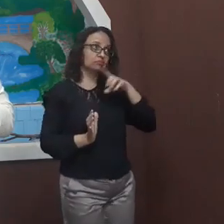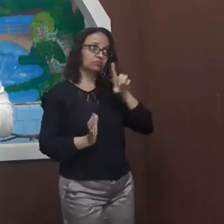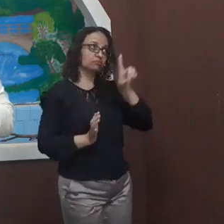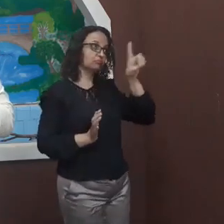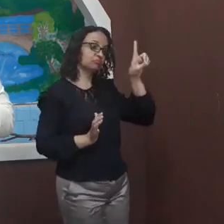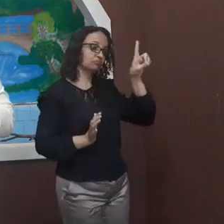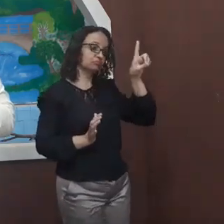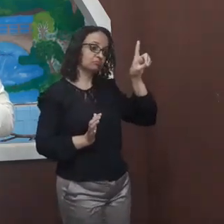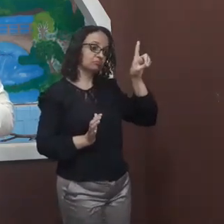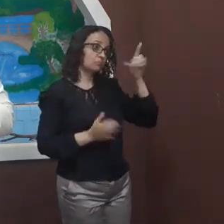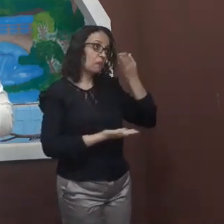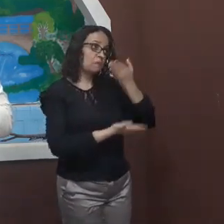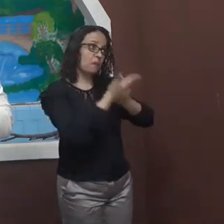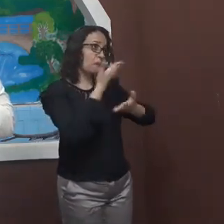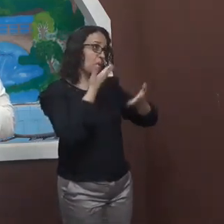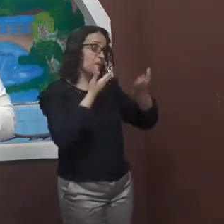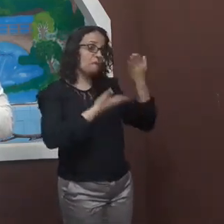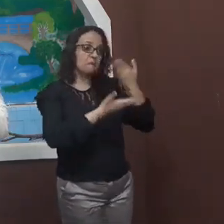orar é orar.